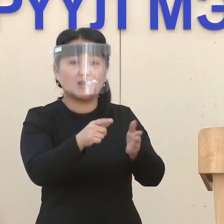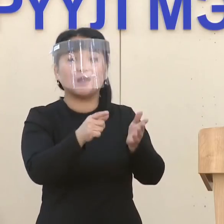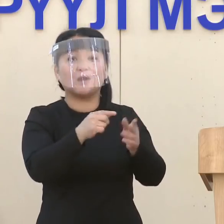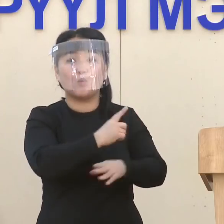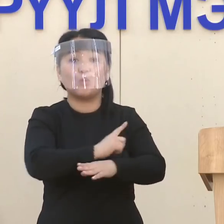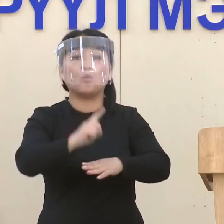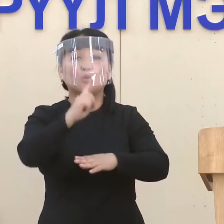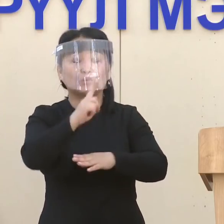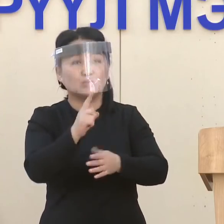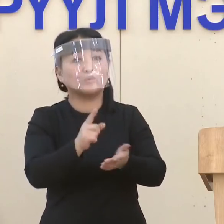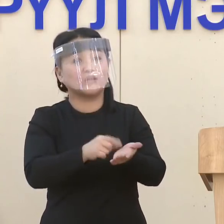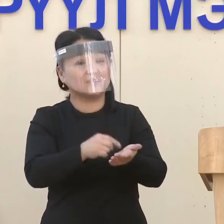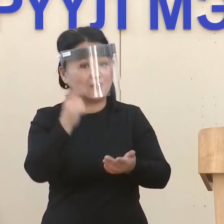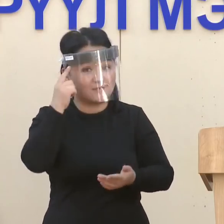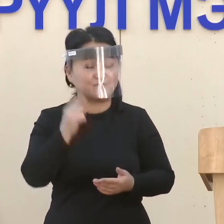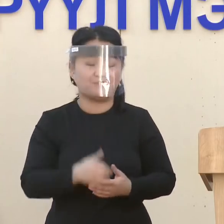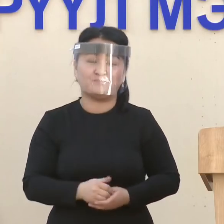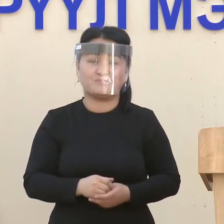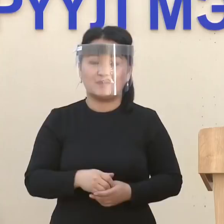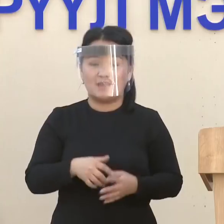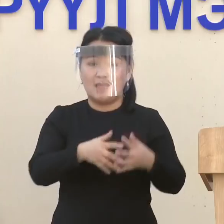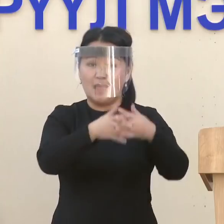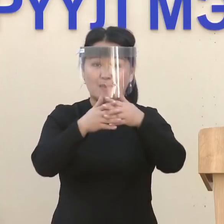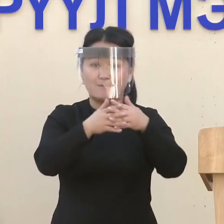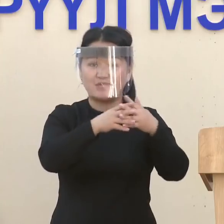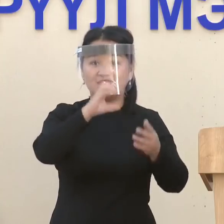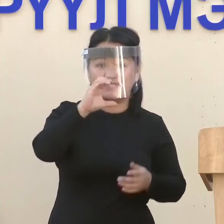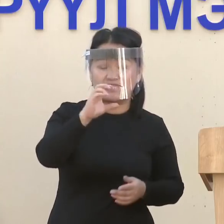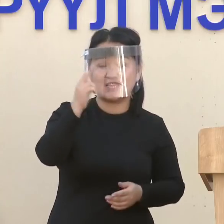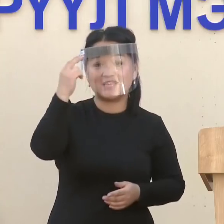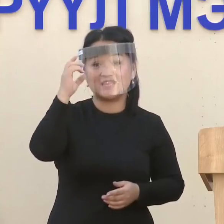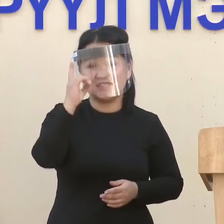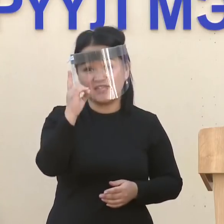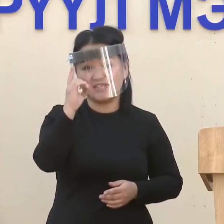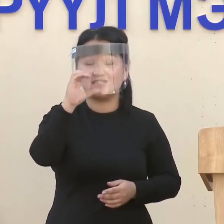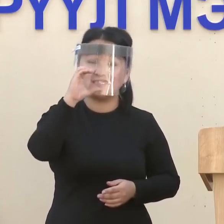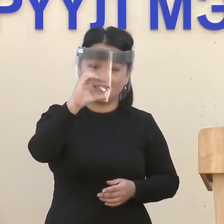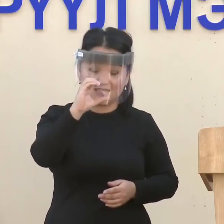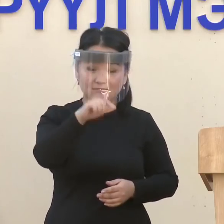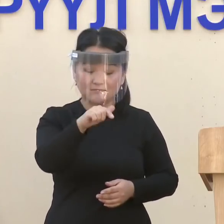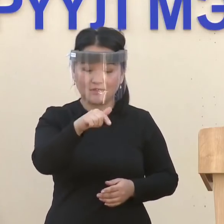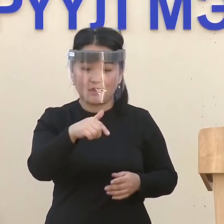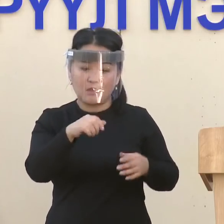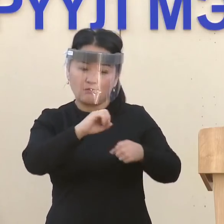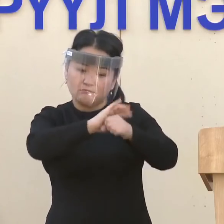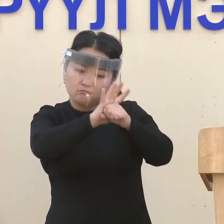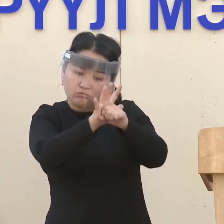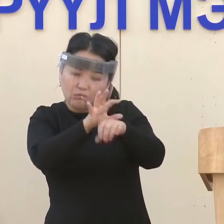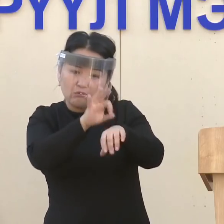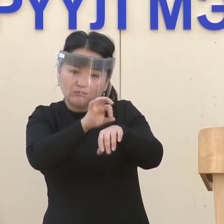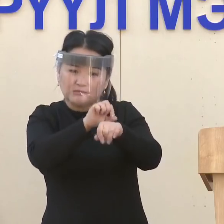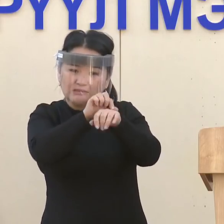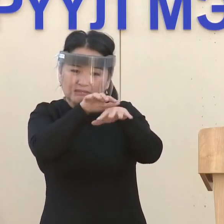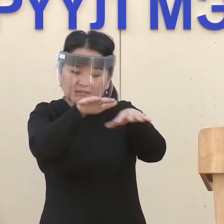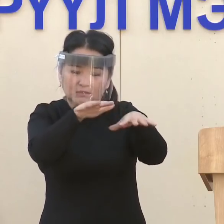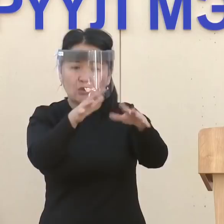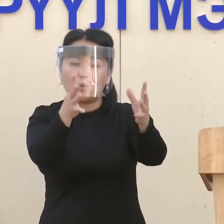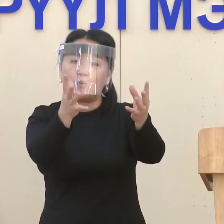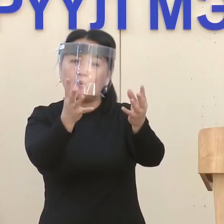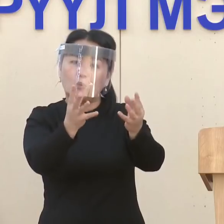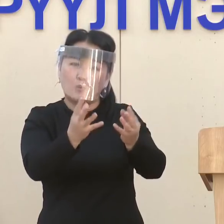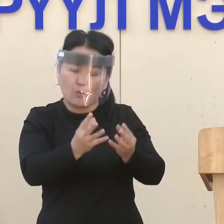үр дүнтэй гэж үзсэн байна. За мөн Америкийн нэгдсэн улсын CDC-гээс коронавирусын халдвар тарах явцыг удаашруулахад за олон нийтийн оролцоо маш